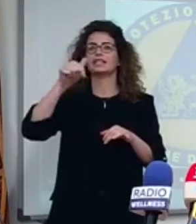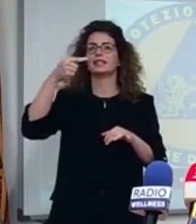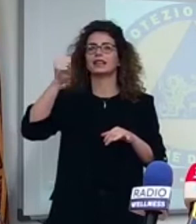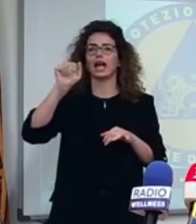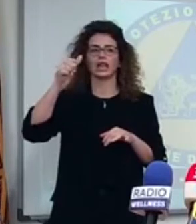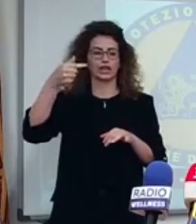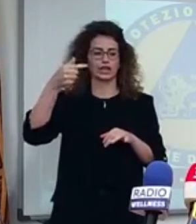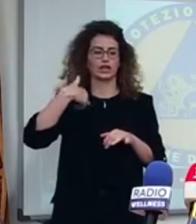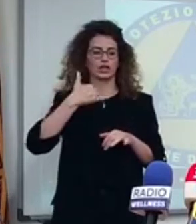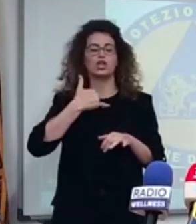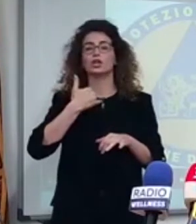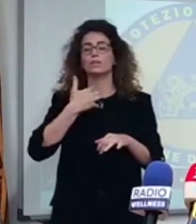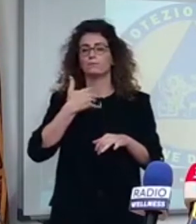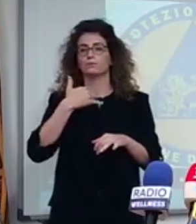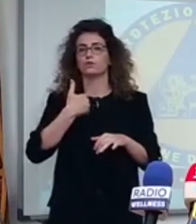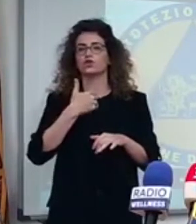603.000, scusatemi,